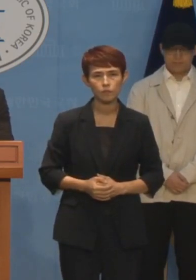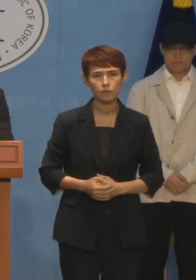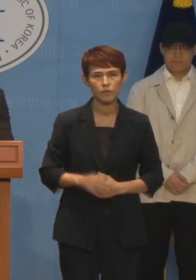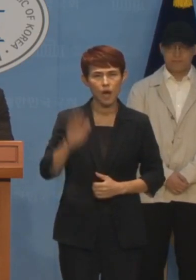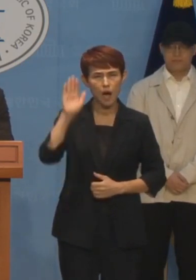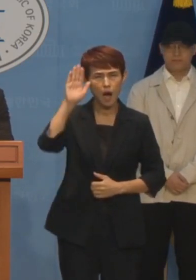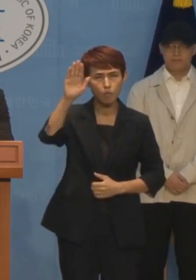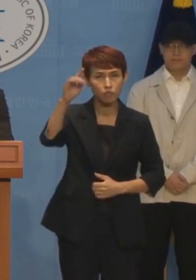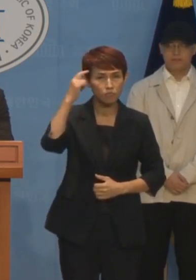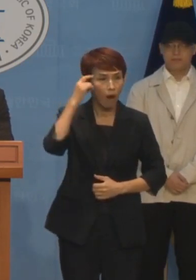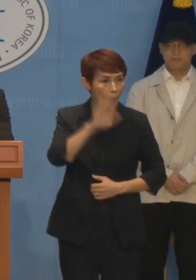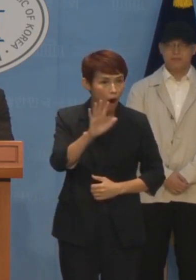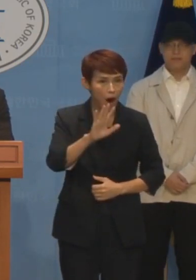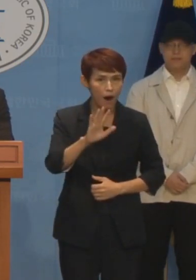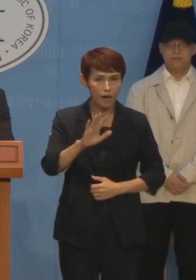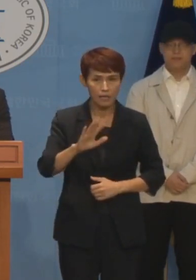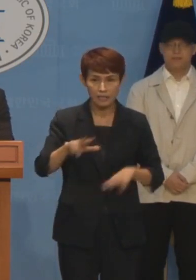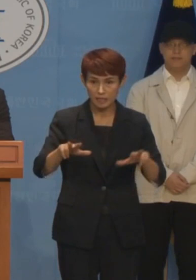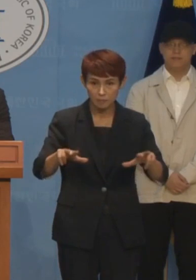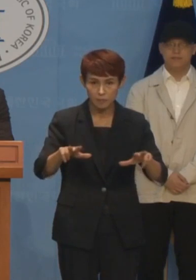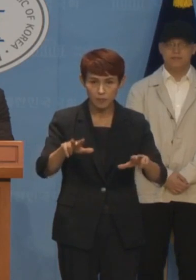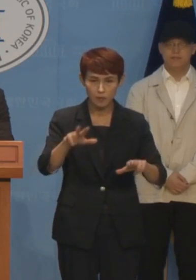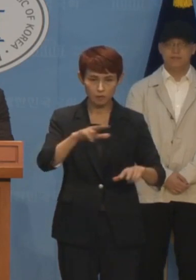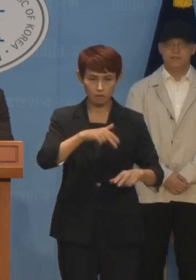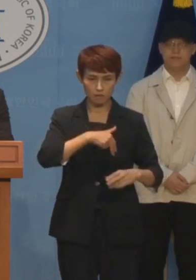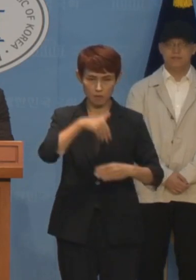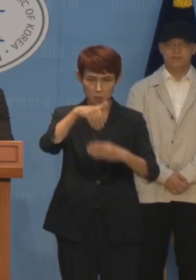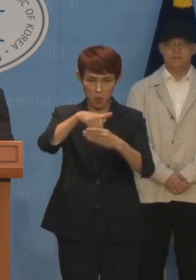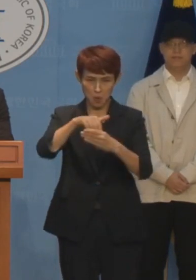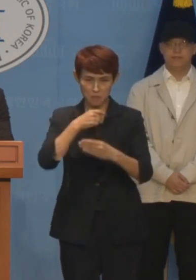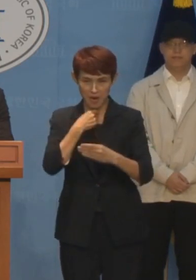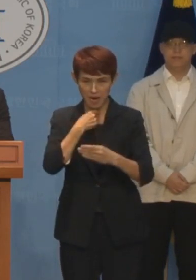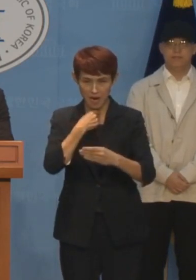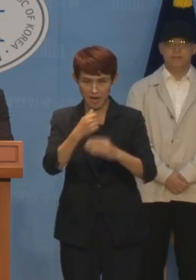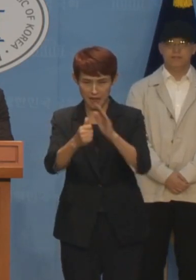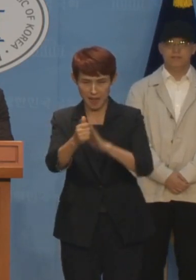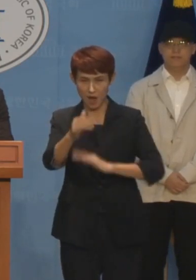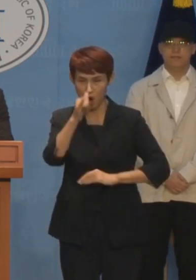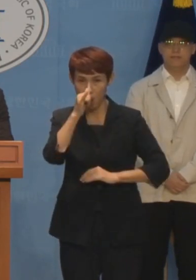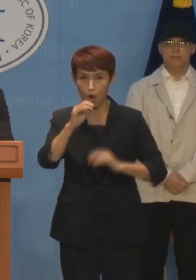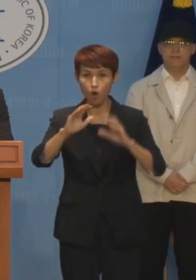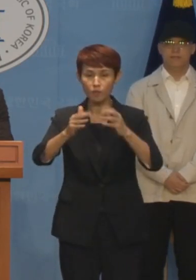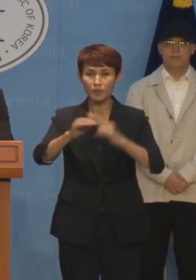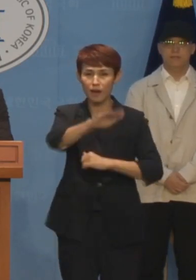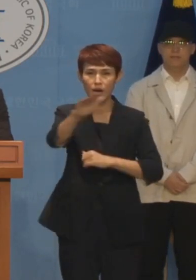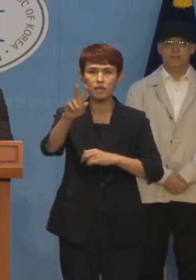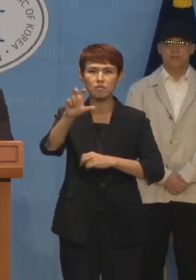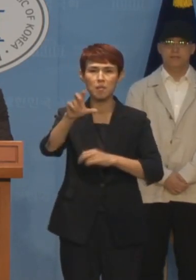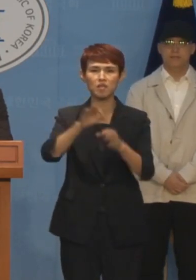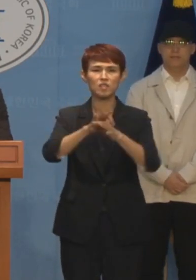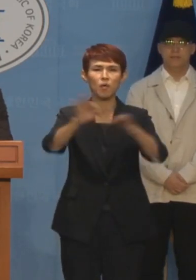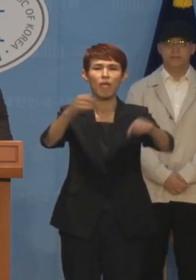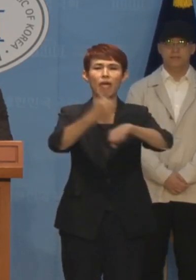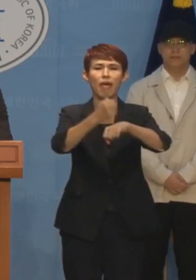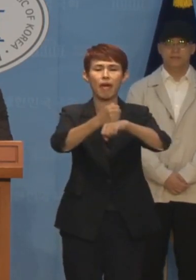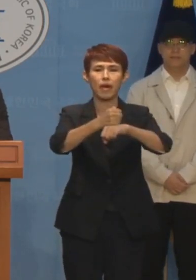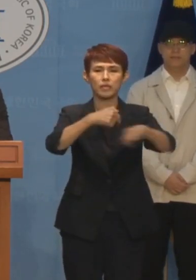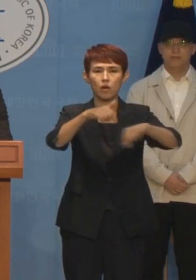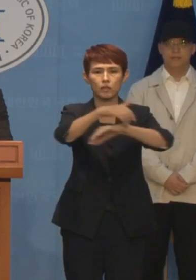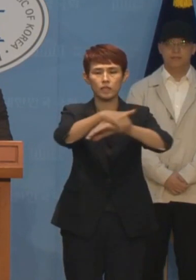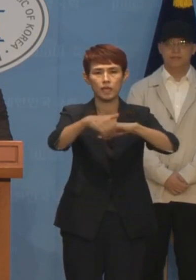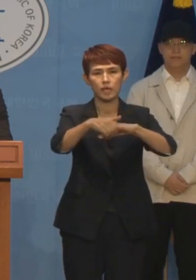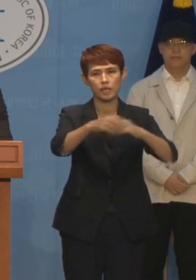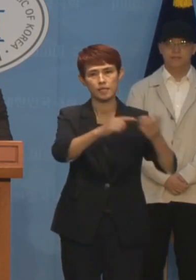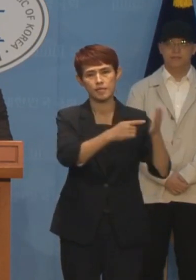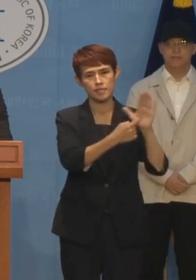내다보지 않고 당장 눈앞의 표만 계산하려더니 전 국민 25만 원 지원 같은 우스운 정책들이 습관적으로